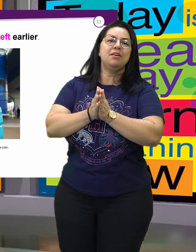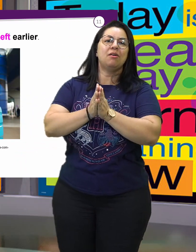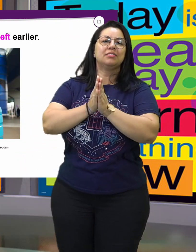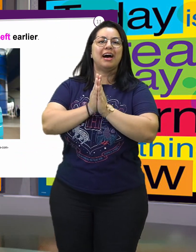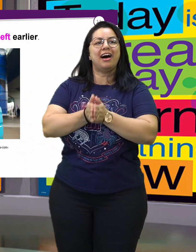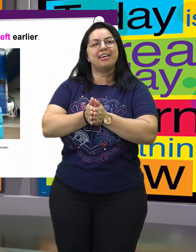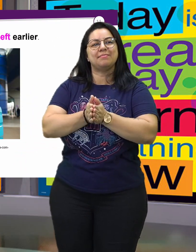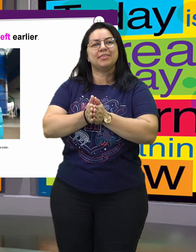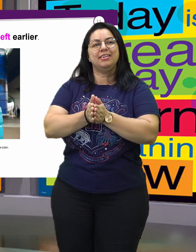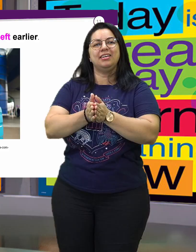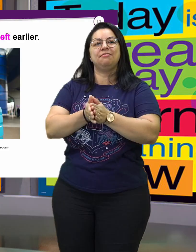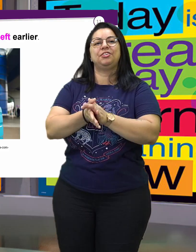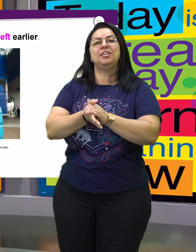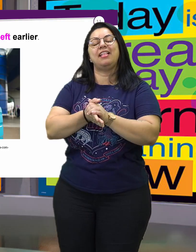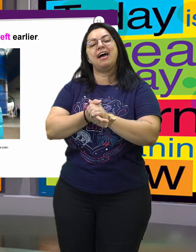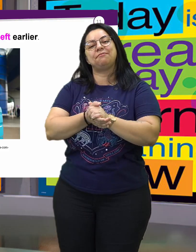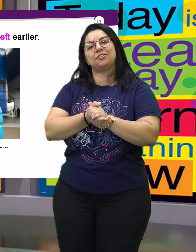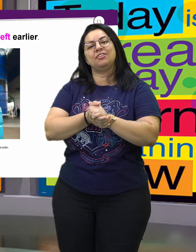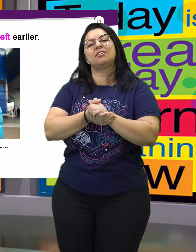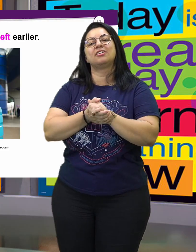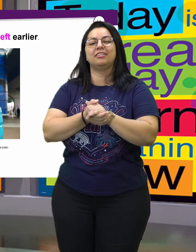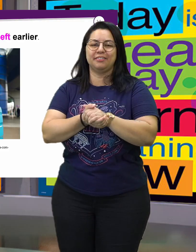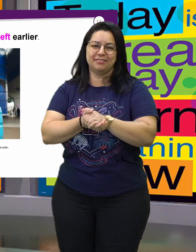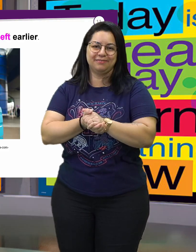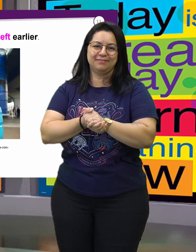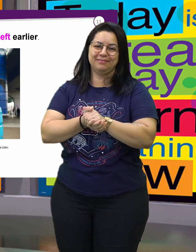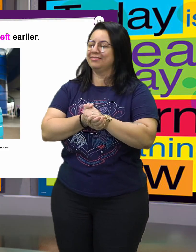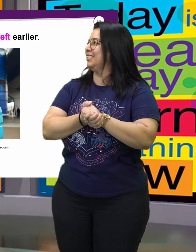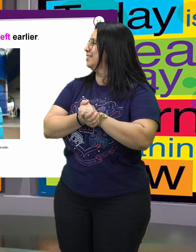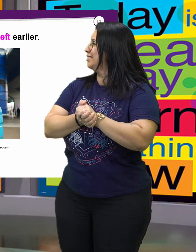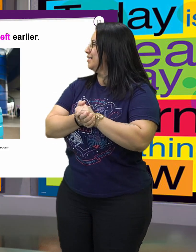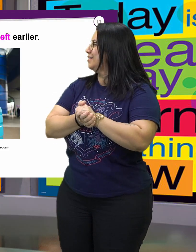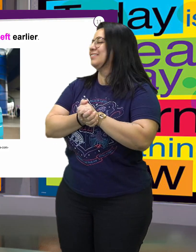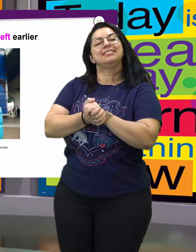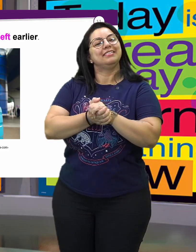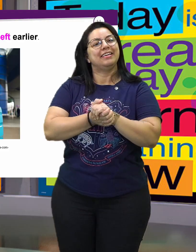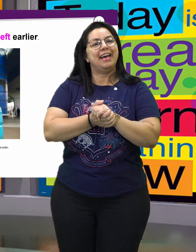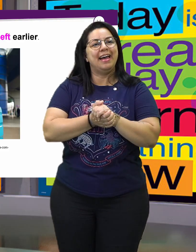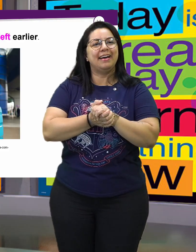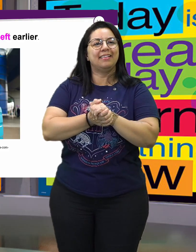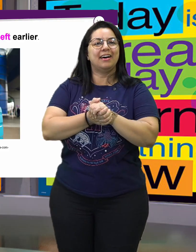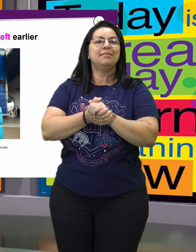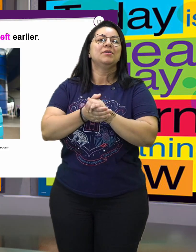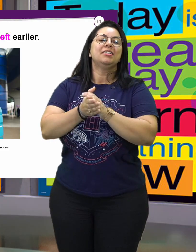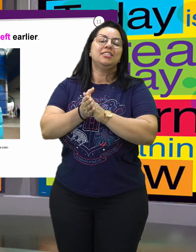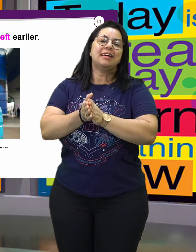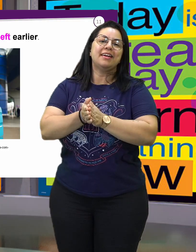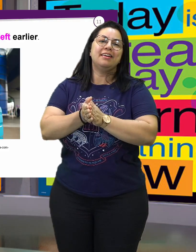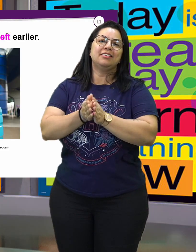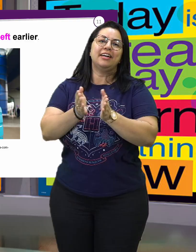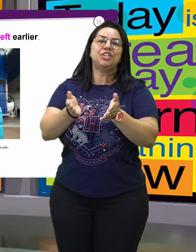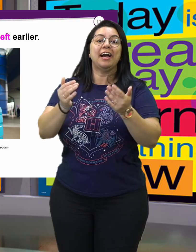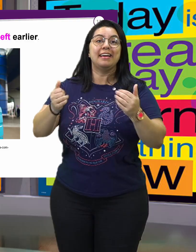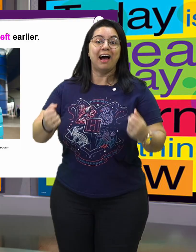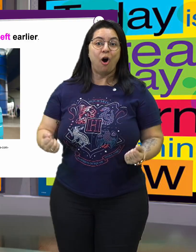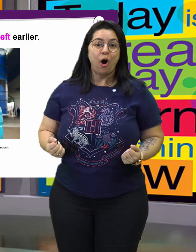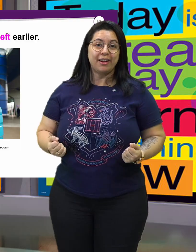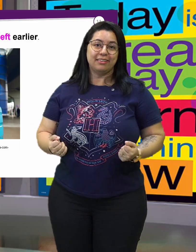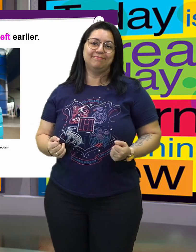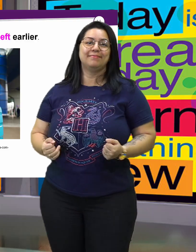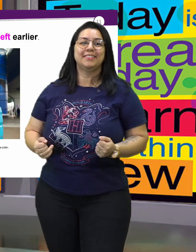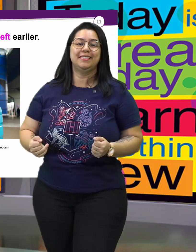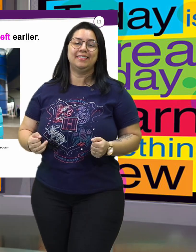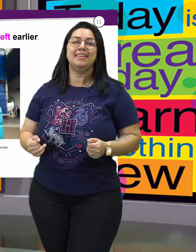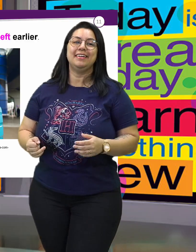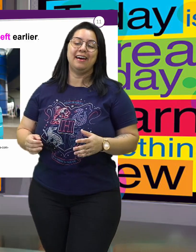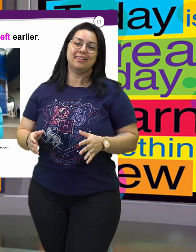would be on time if she left earlier. Tradução. Ela estaria, né, chegaria na